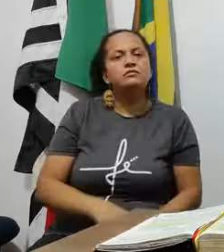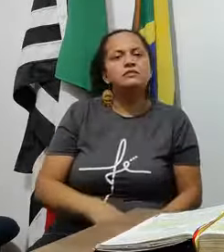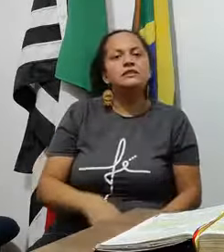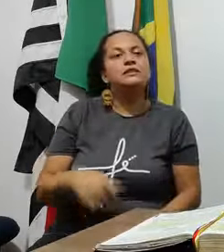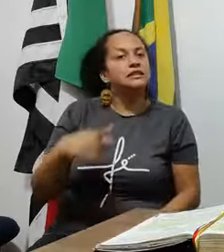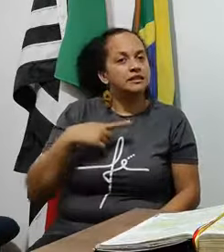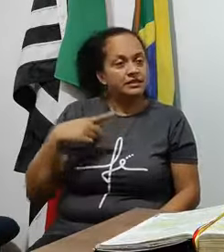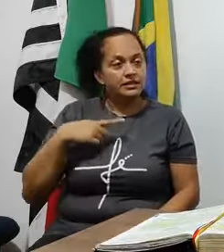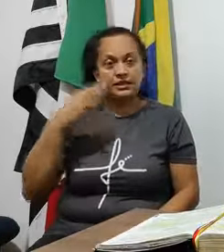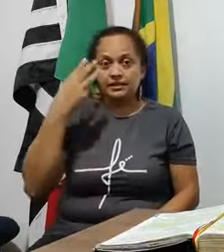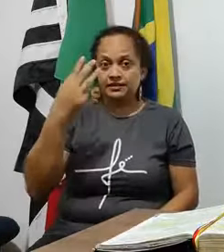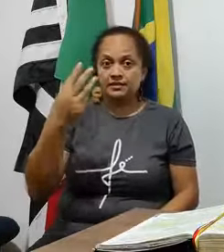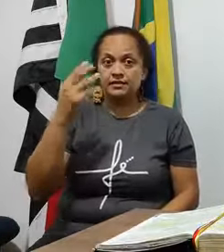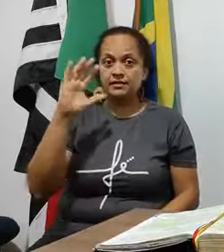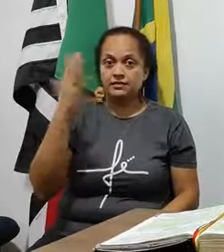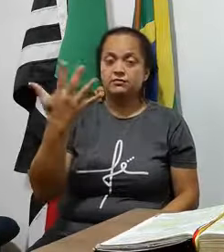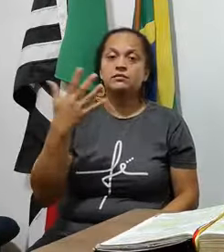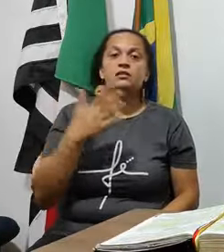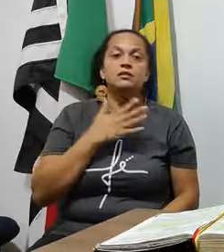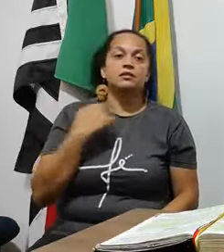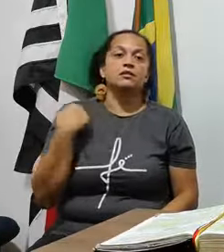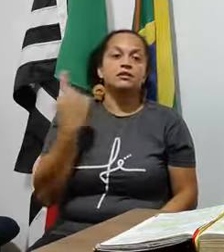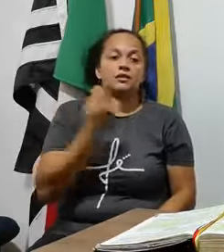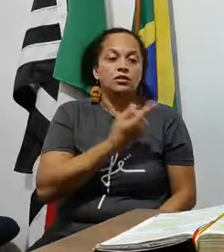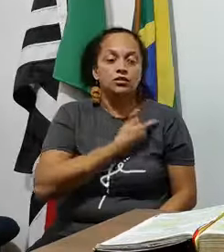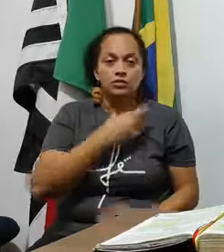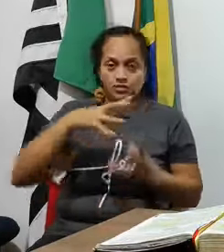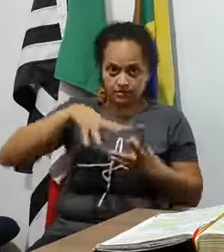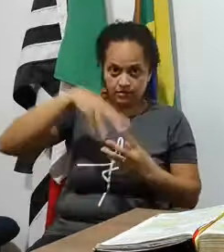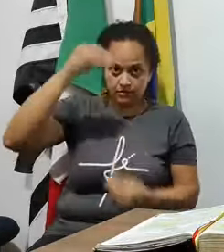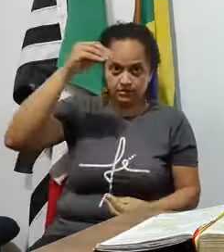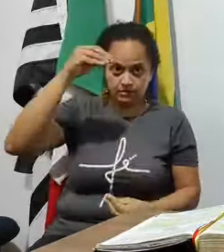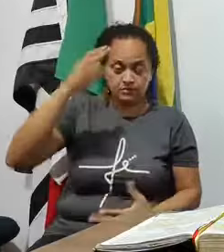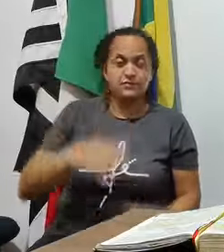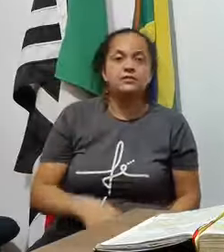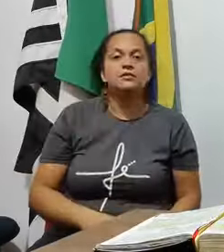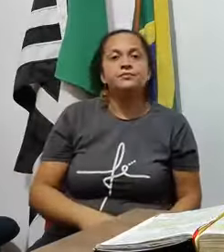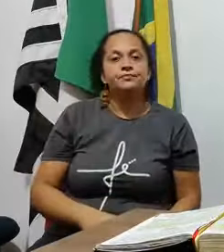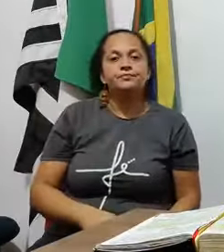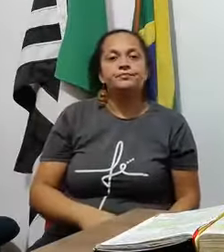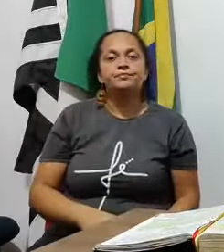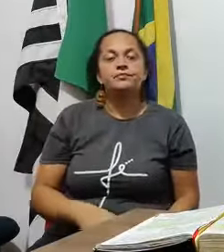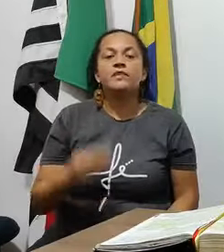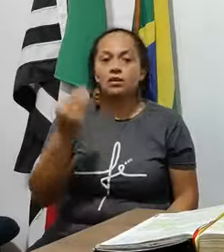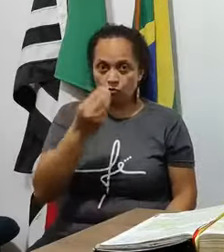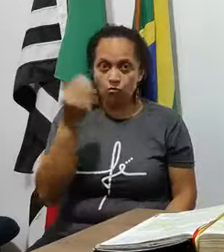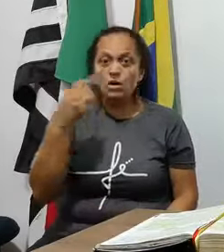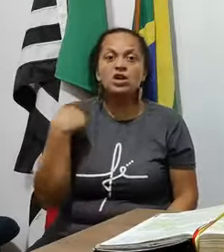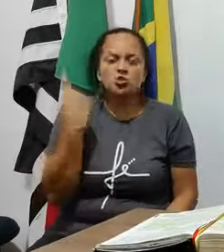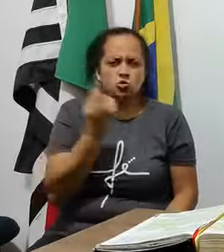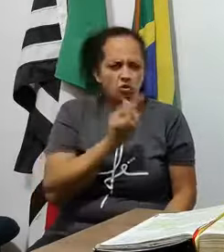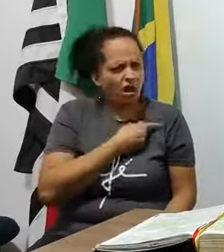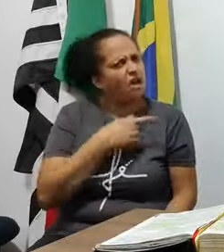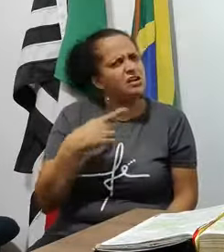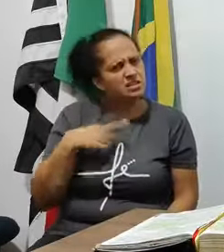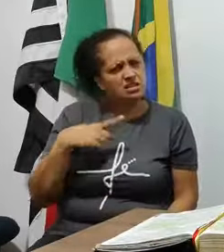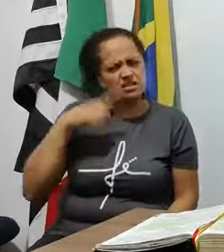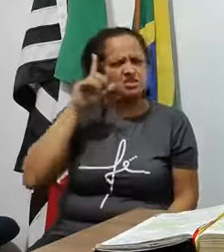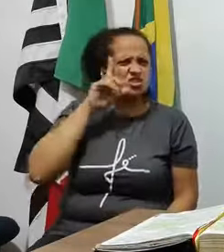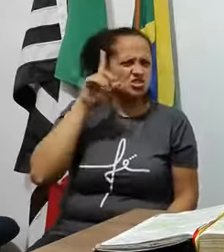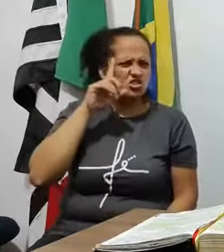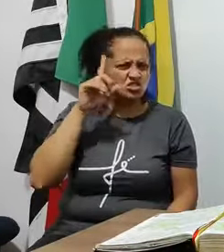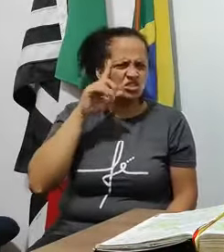existem 3 efeitos na nossa alma. 3 efeitos quando a gente está enfrentando tribulações